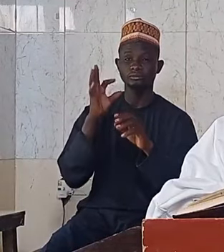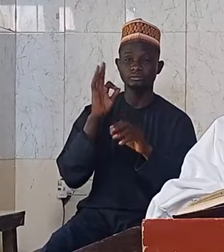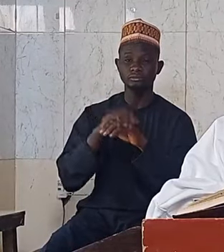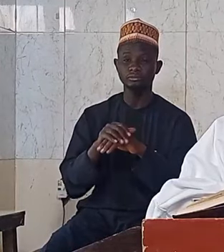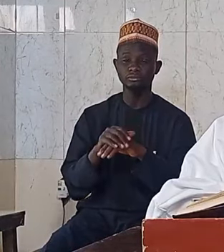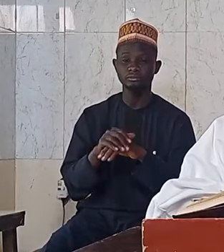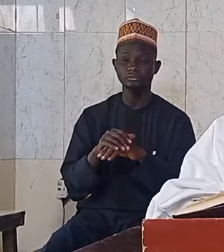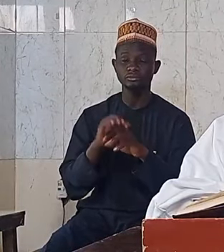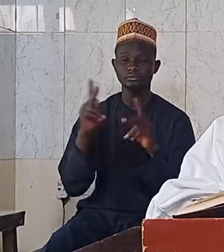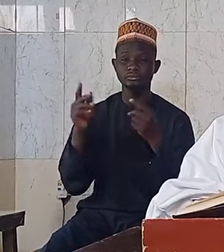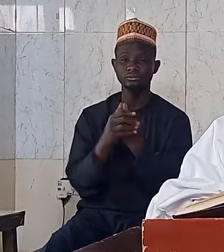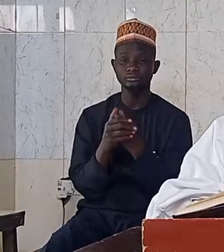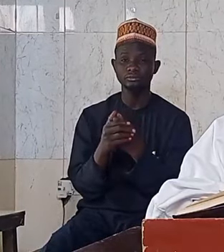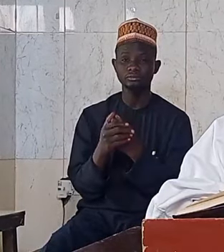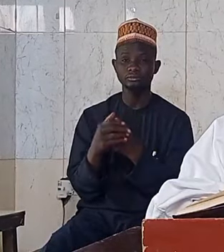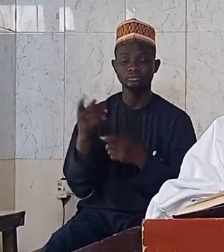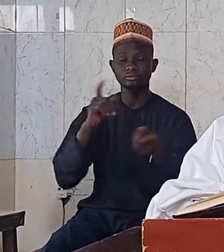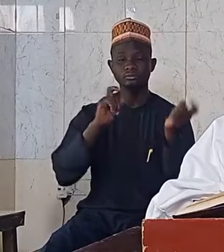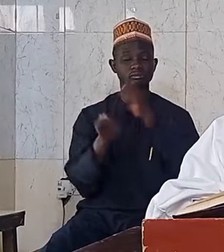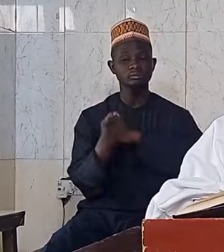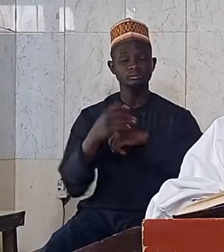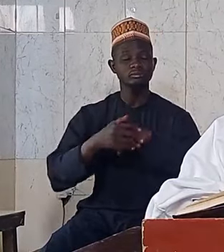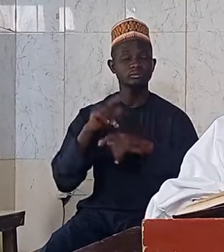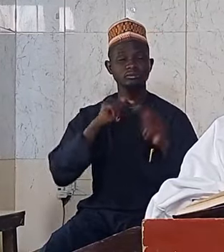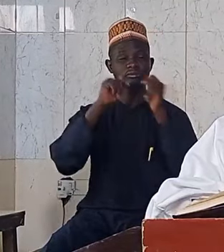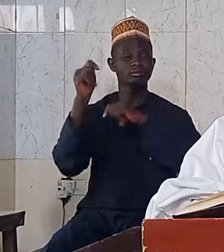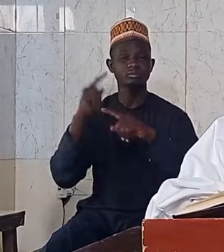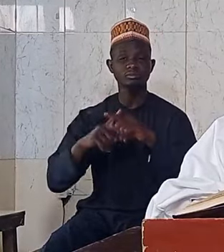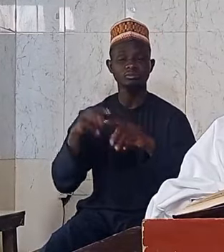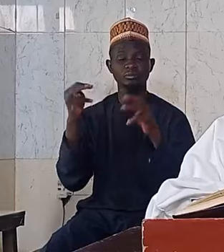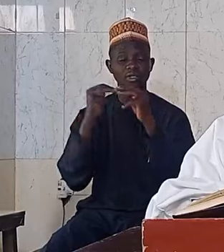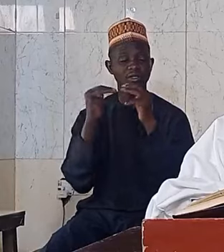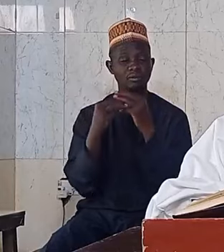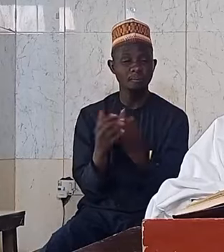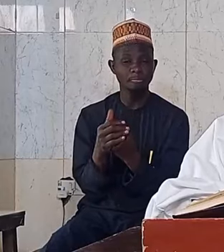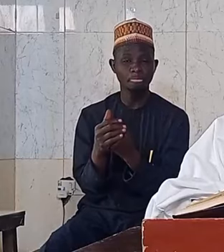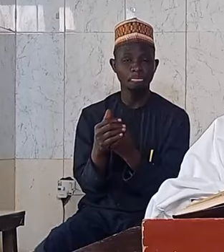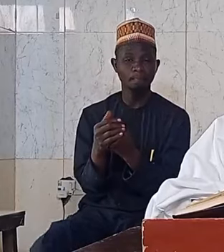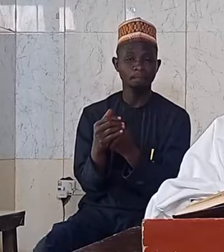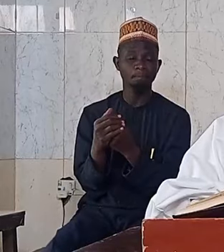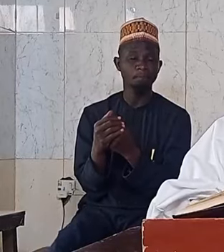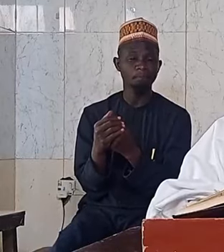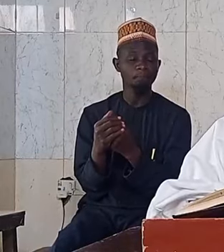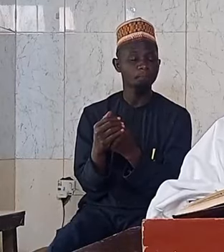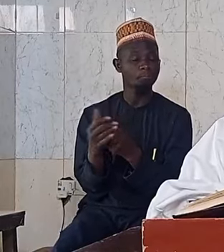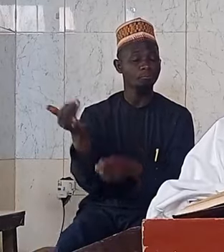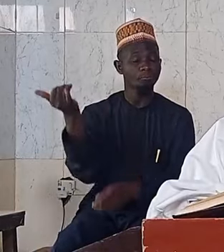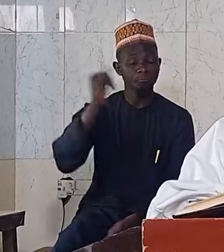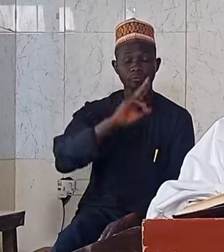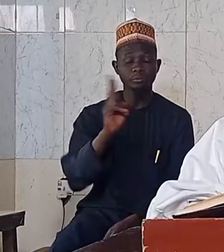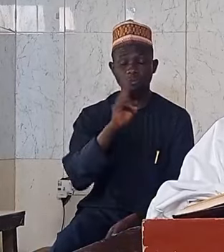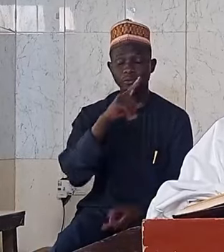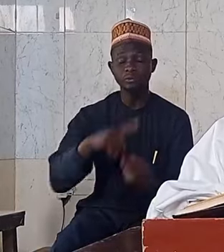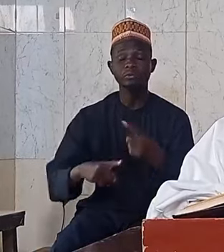yi wato hijira su koma Madina ya ƙuluna suna